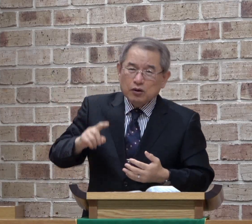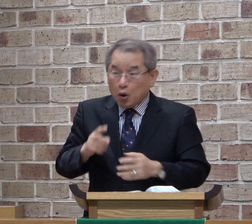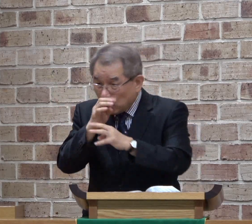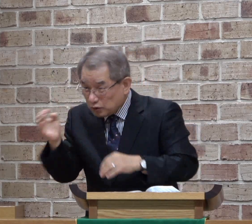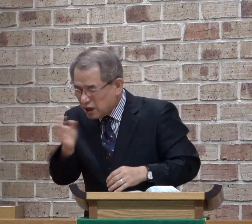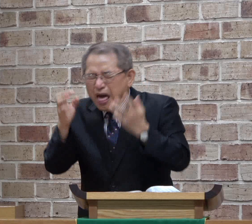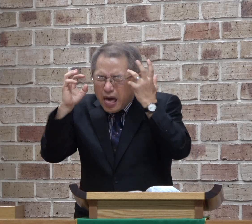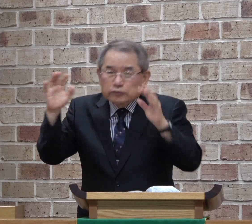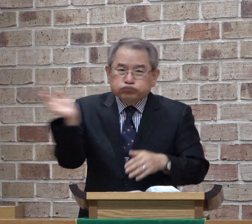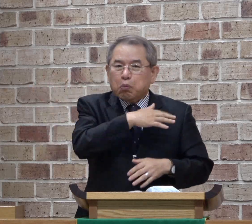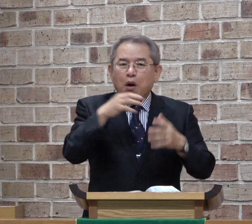보았습니다.